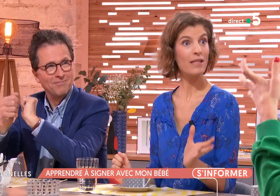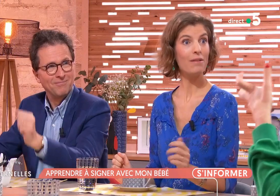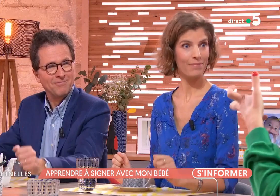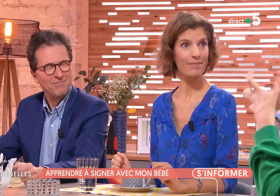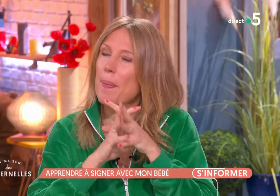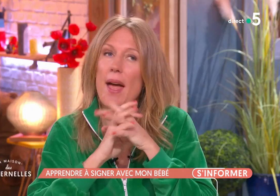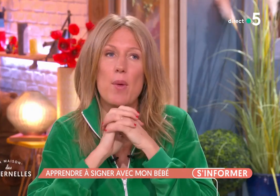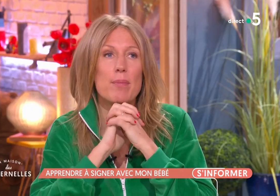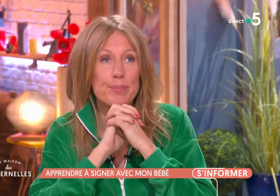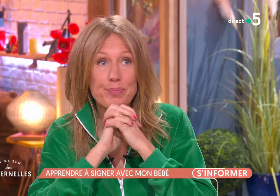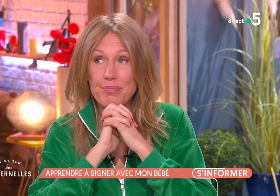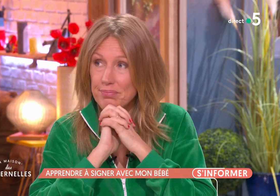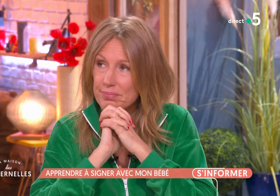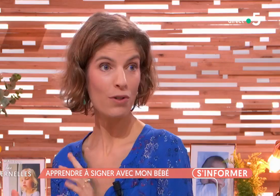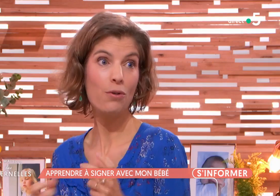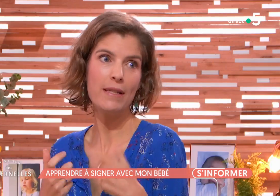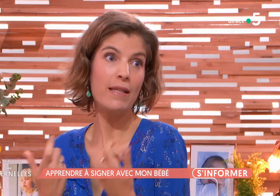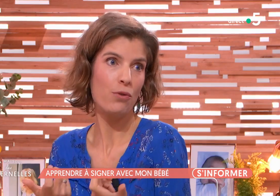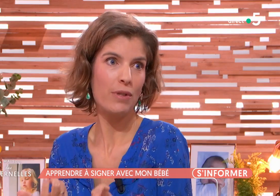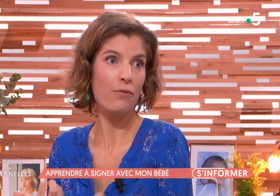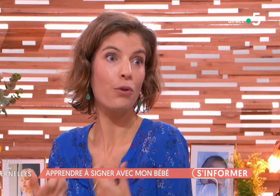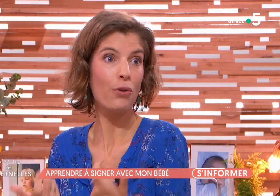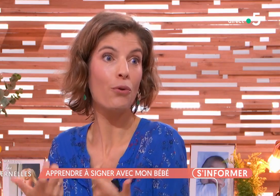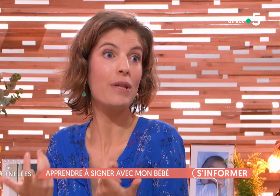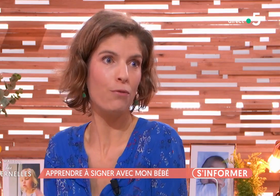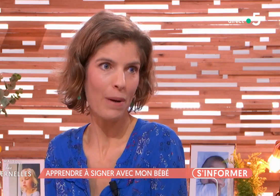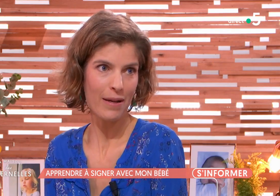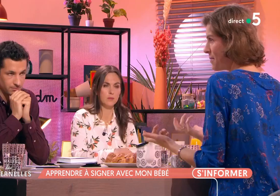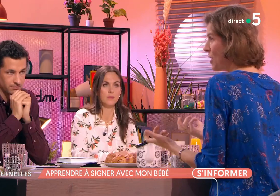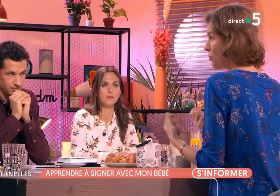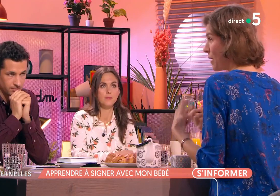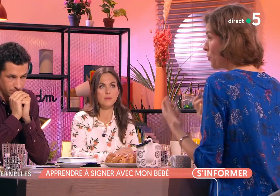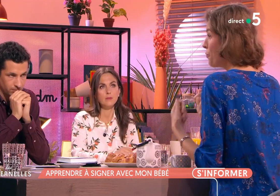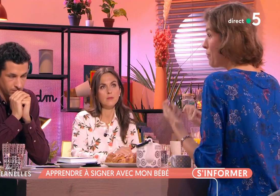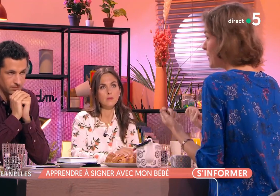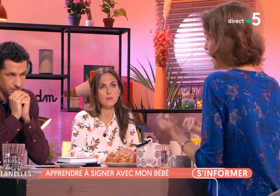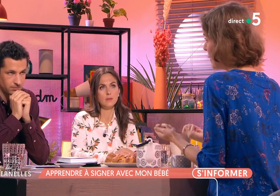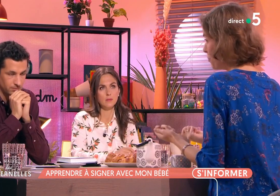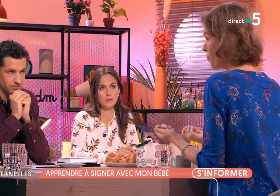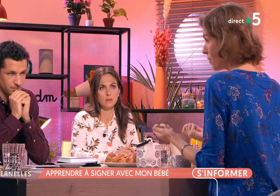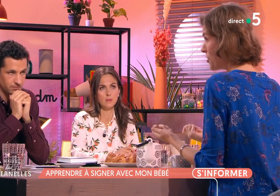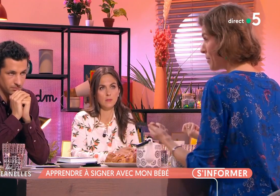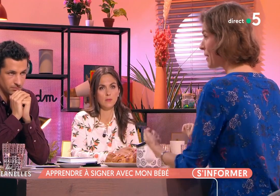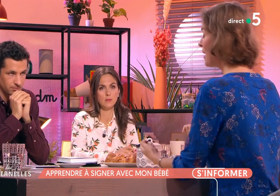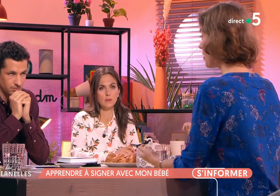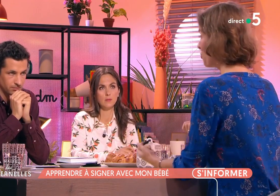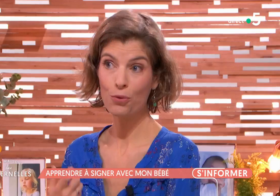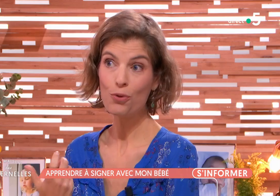associe. Toujours le geste et le mot. Parce que l'idée, c'est que ce sont des enfants entendants qui vont parler. Donc, vraiment de favoriser l'acquisition du langage. Donc, toujours